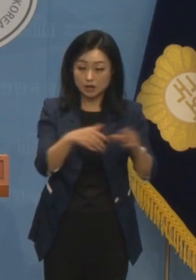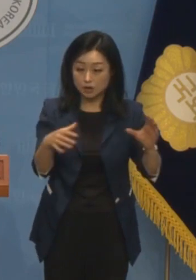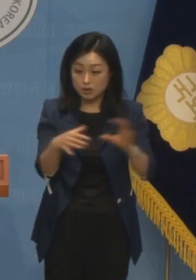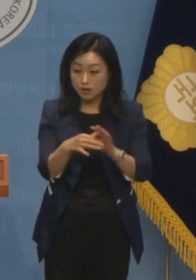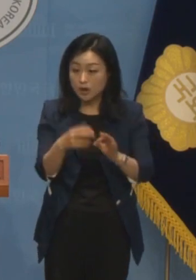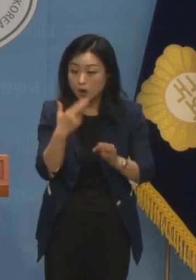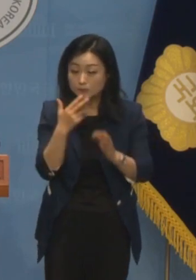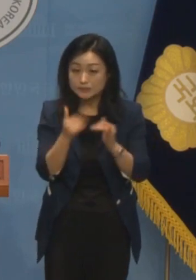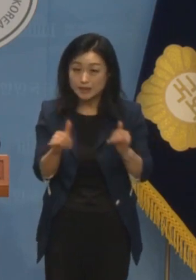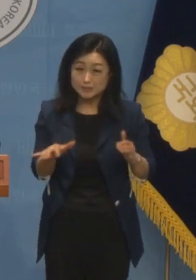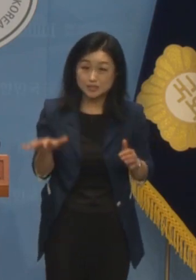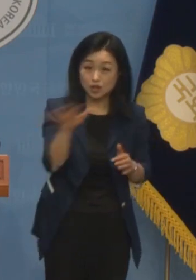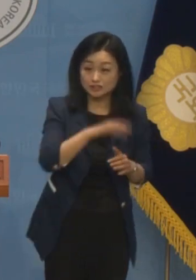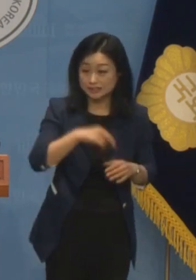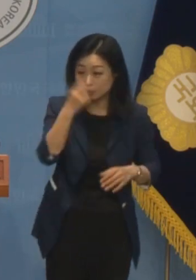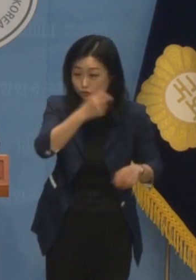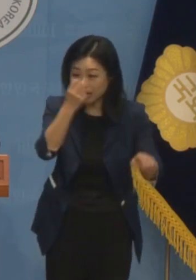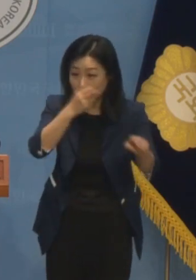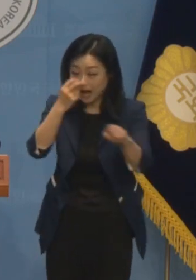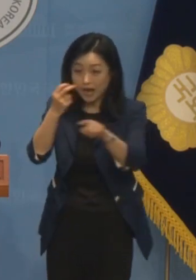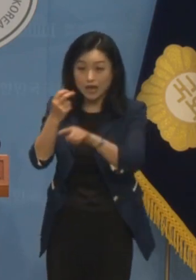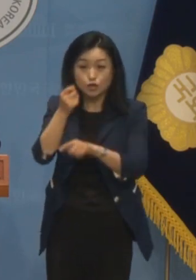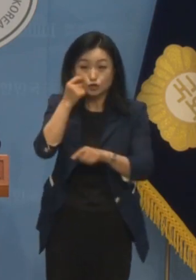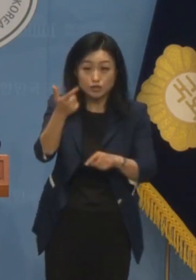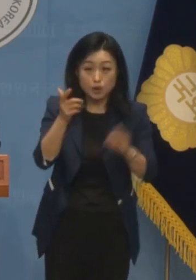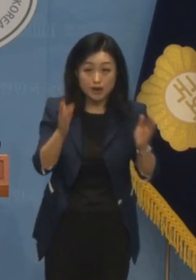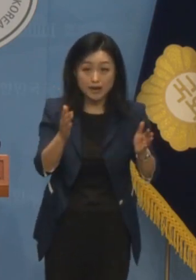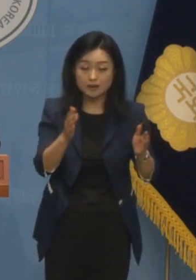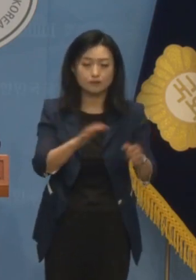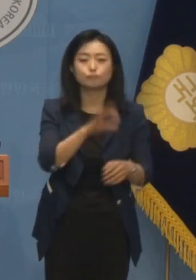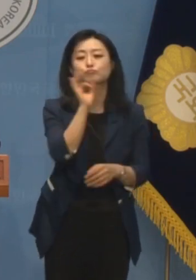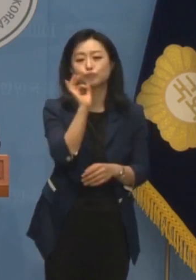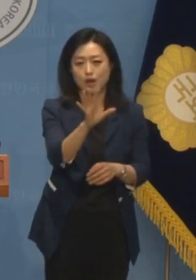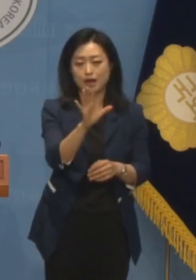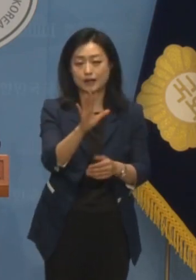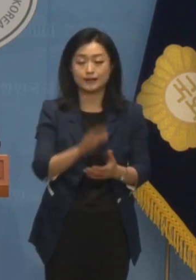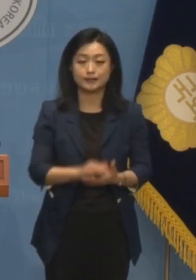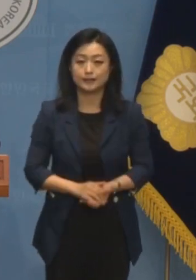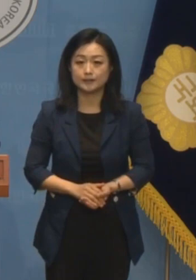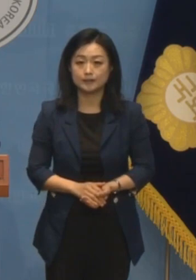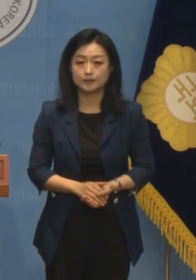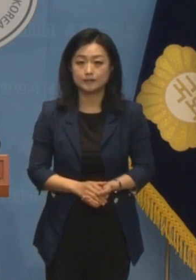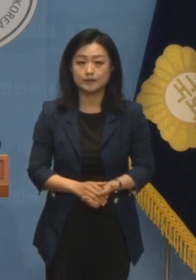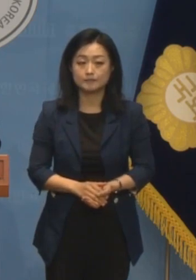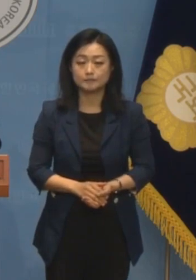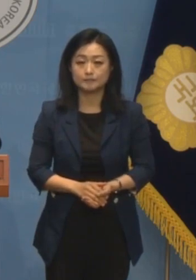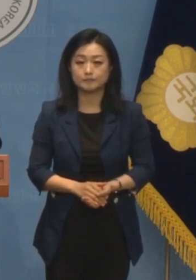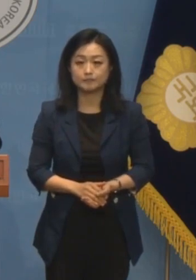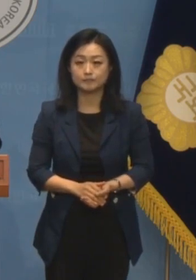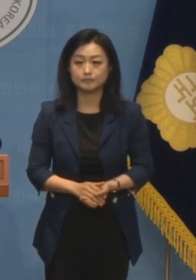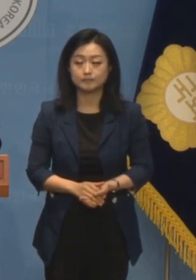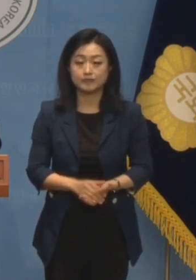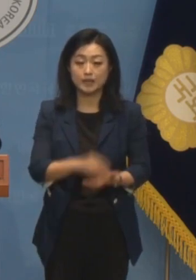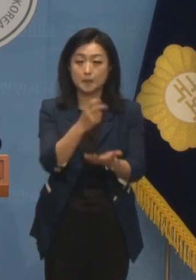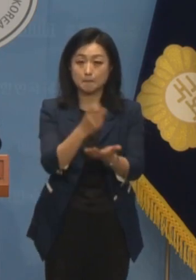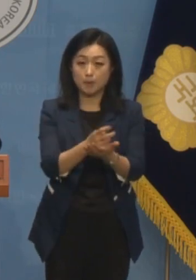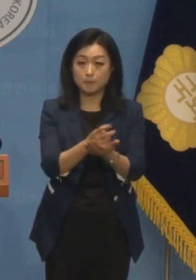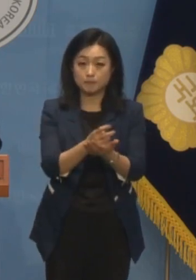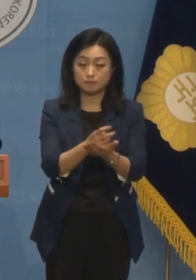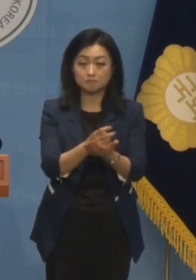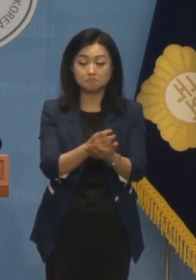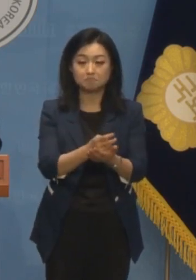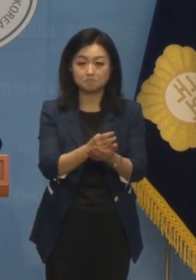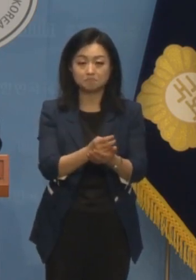적은 인물들까지 광범위하게 적용하라는 것은 아닙니다. 법에 따라